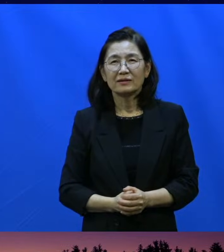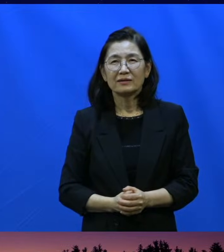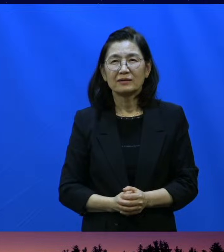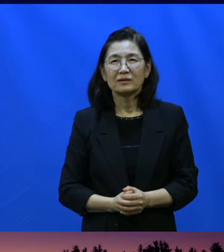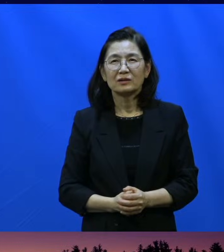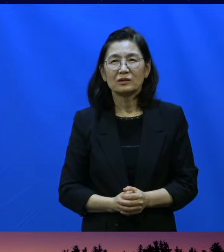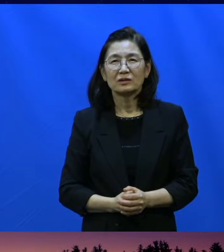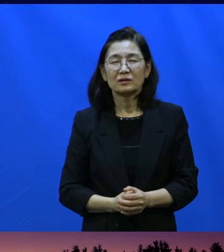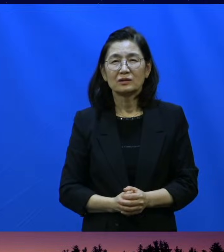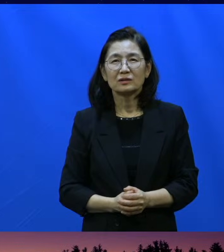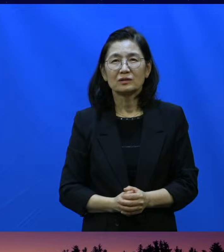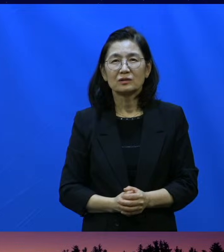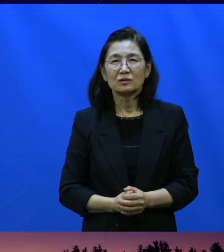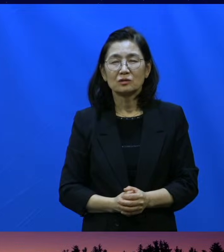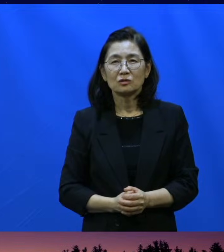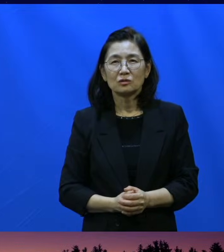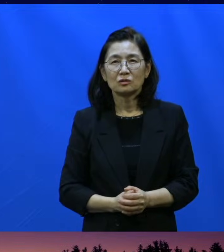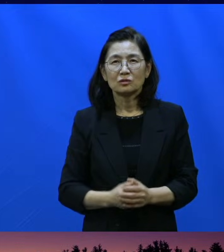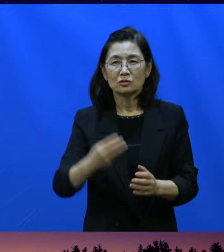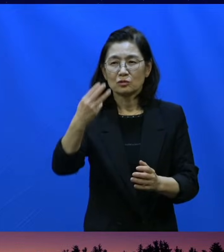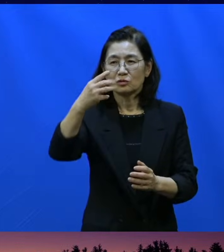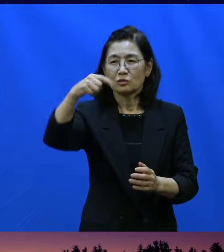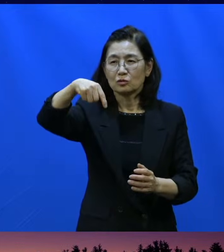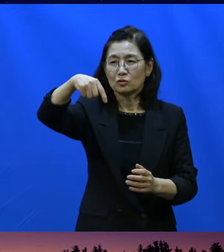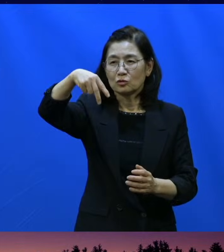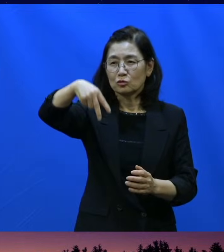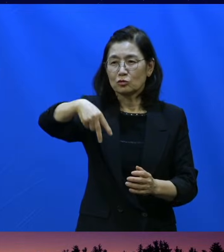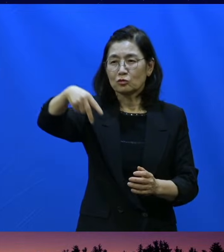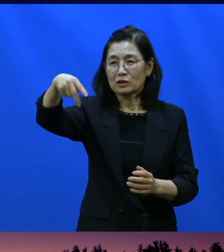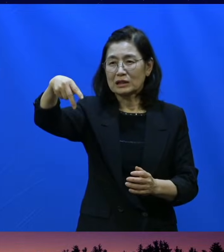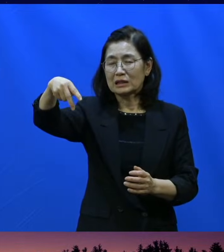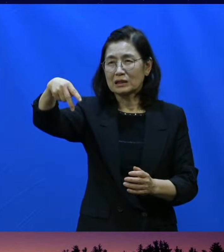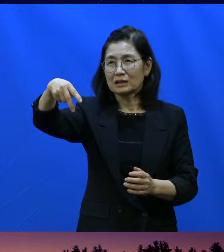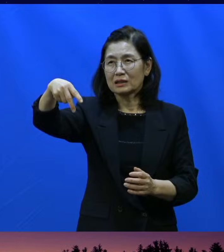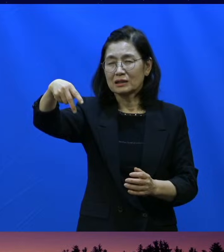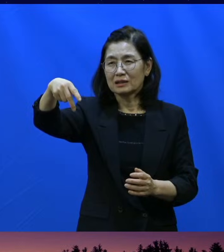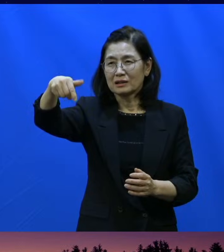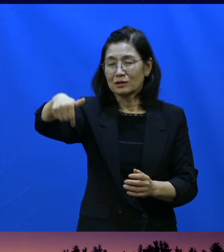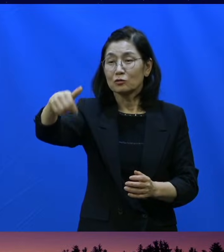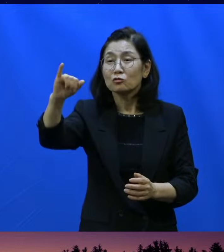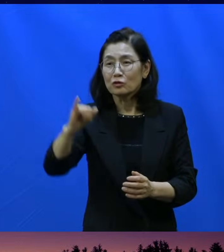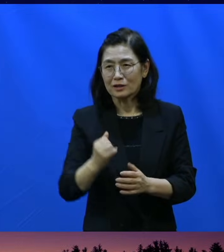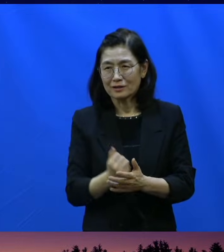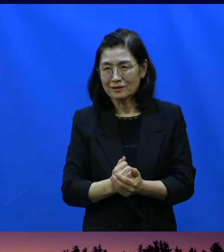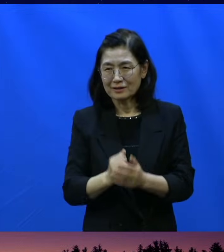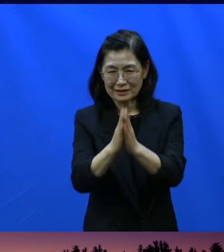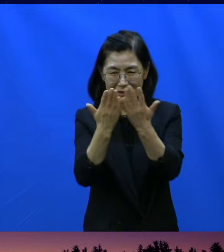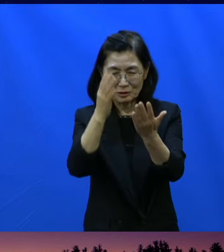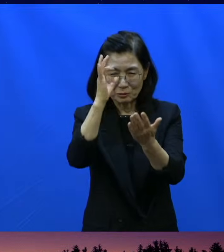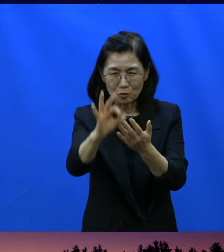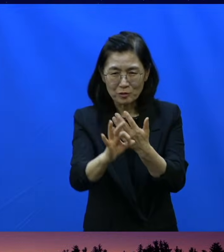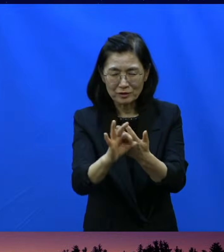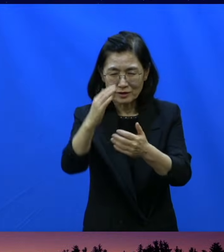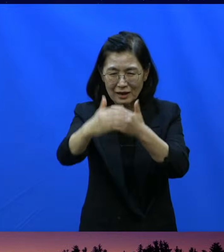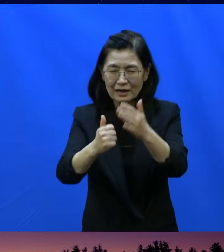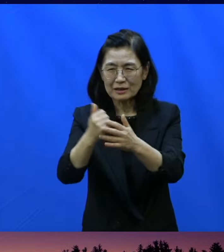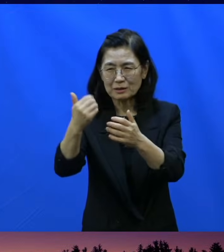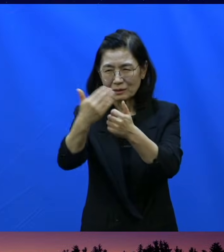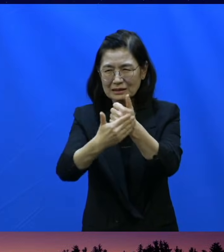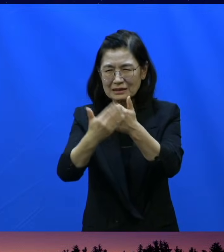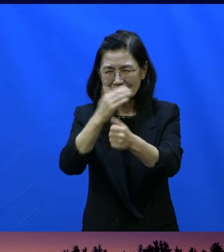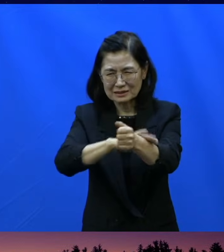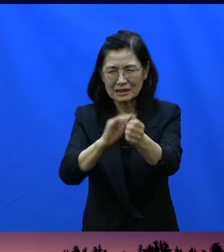인생이 보아스를 만나는 게 은혜잖아요. 그죠? 룻기가 참 하나님의 은혜를 잘 표현하는 책 중에 하나고, 제가 특세